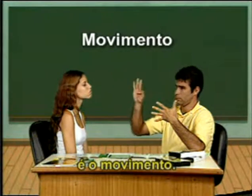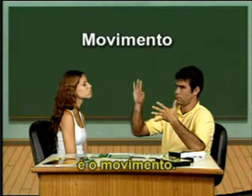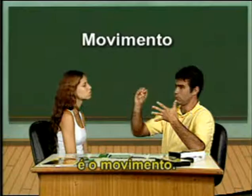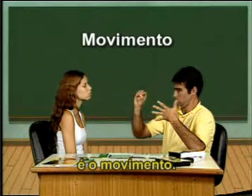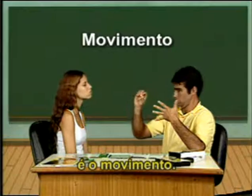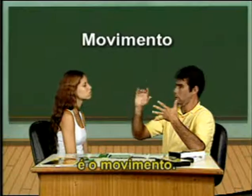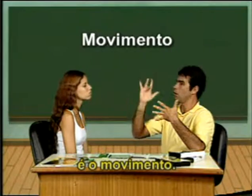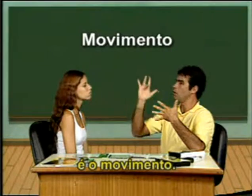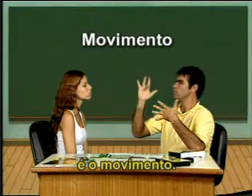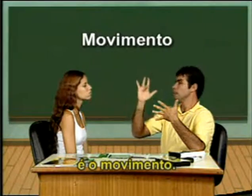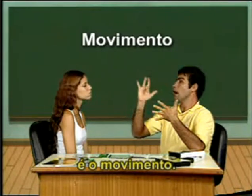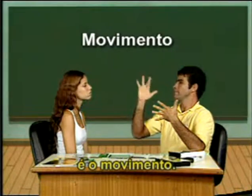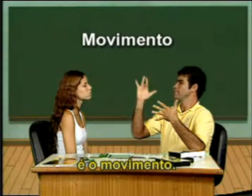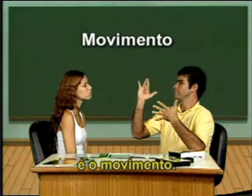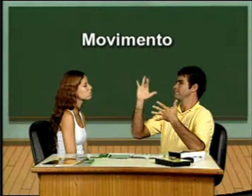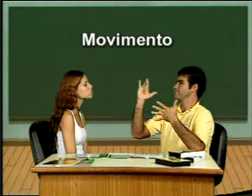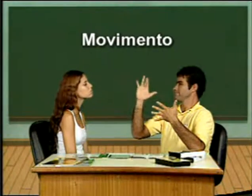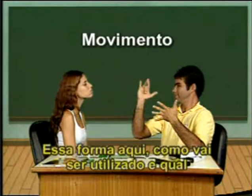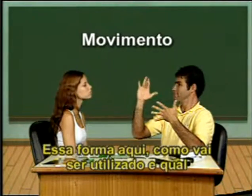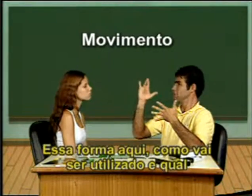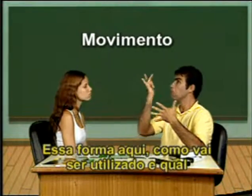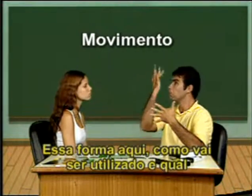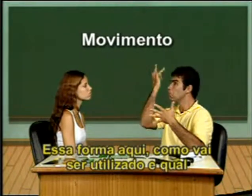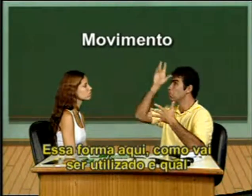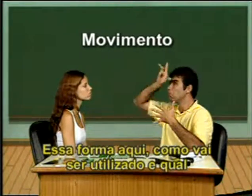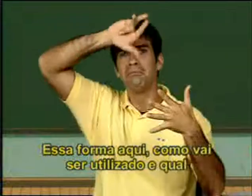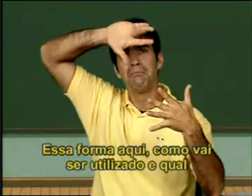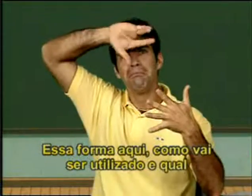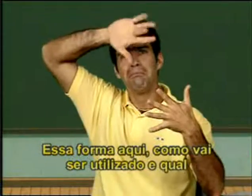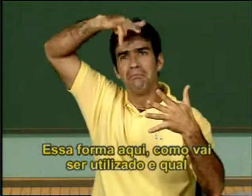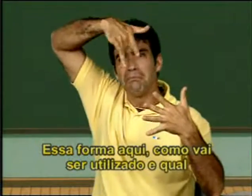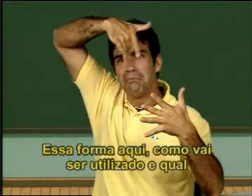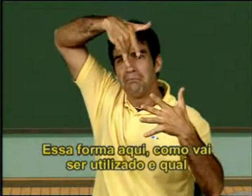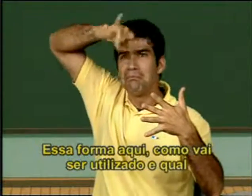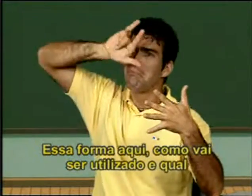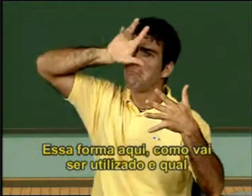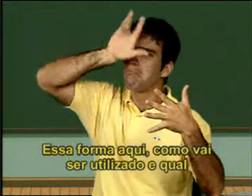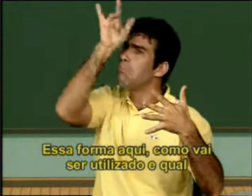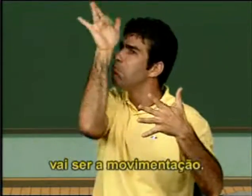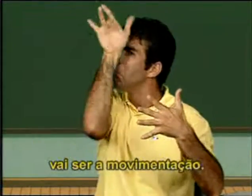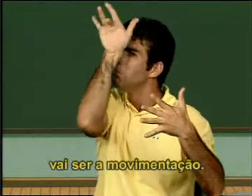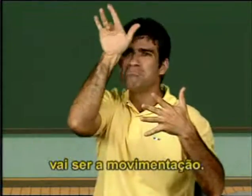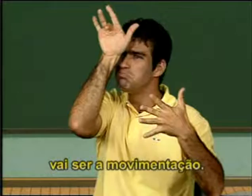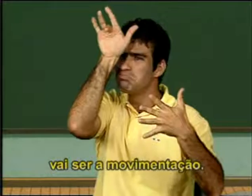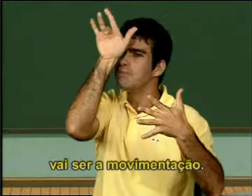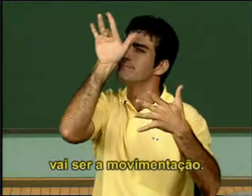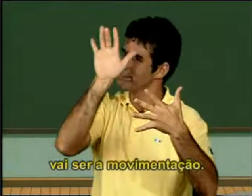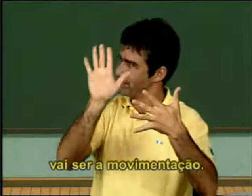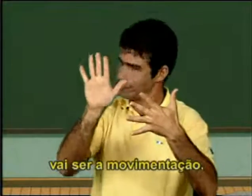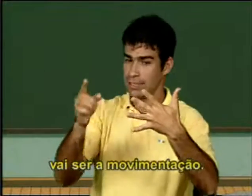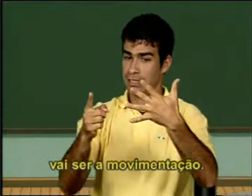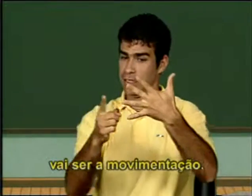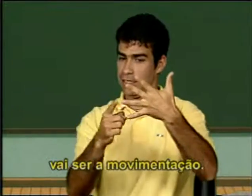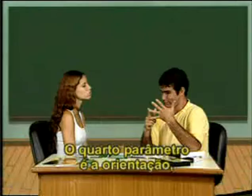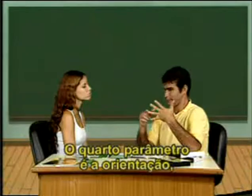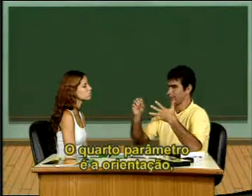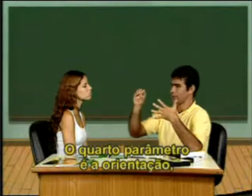é o movimento. Essa forma aqui, como vai ser utilizado e qual vai ser a movimentação. O